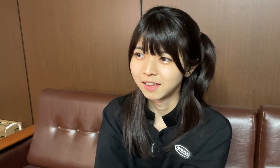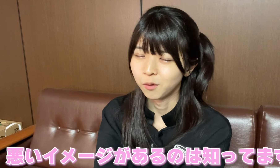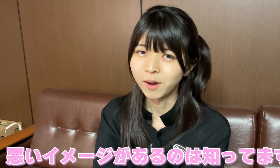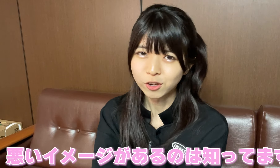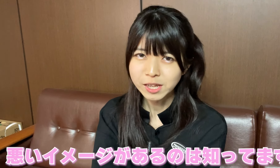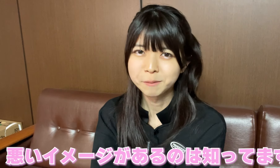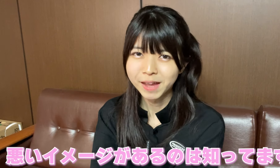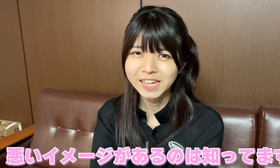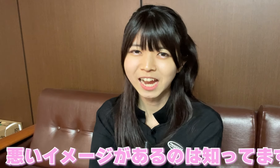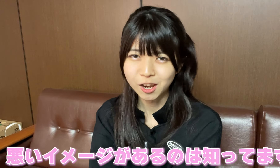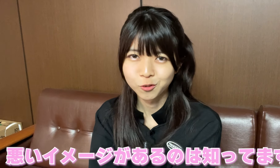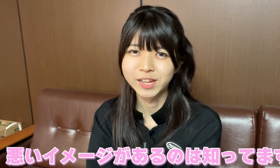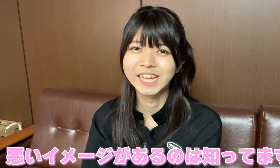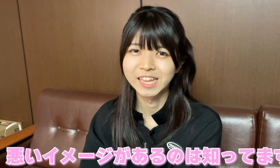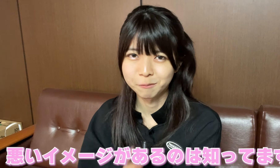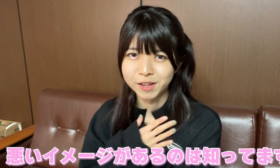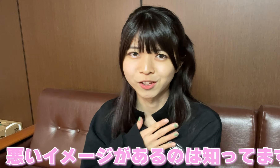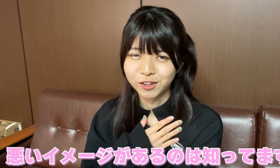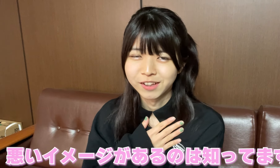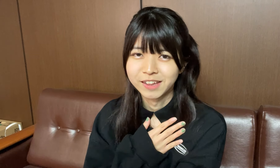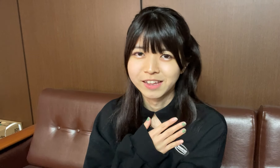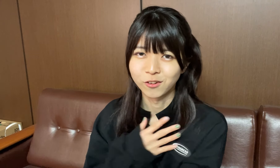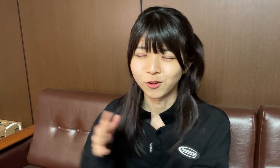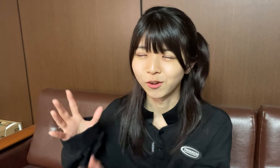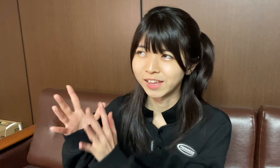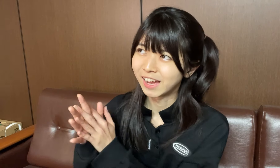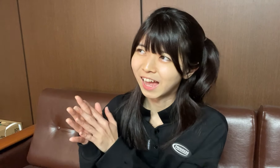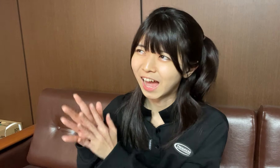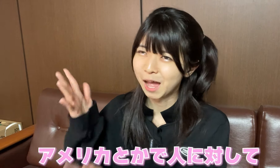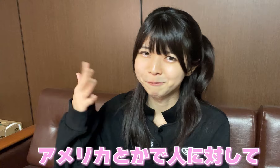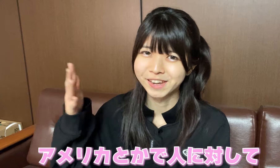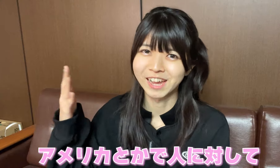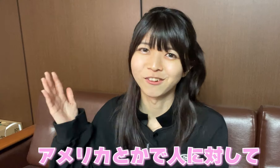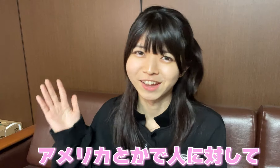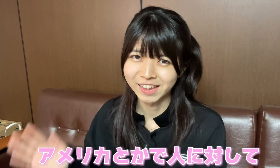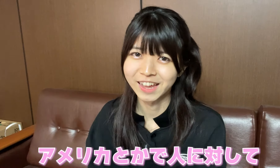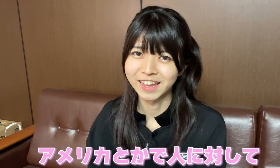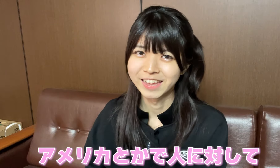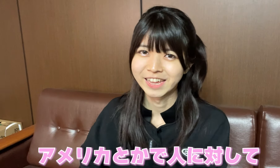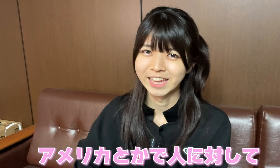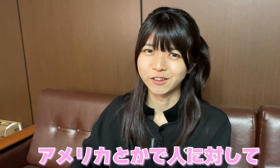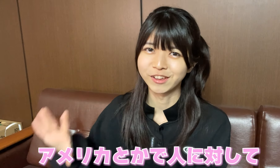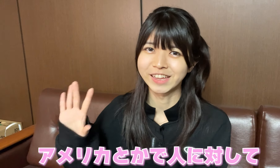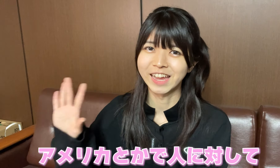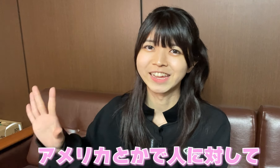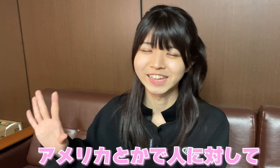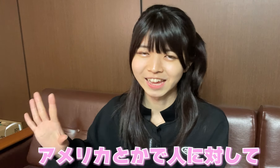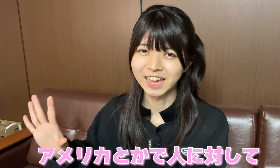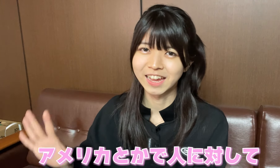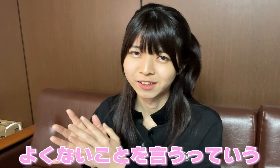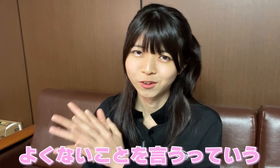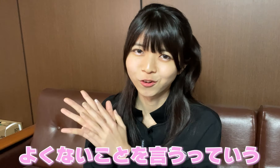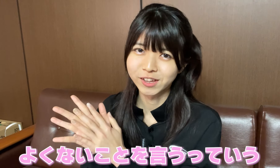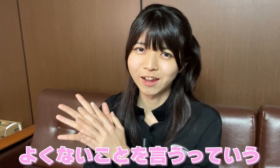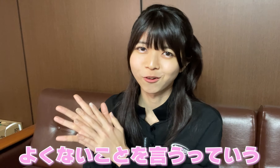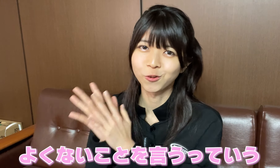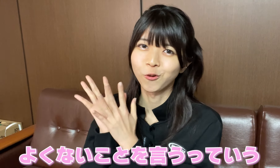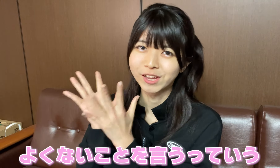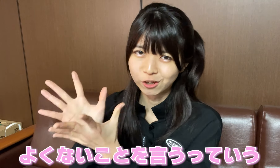悪いイメージがあるのは知ってます。そのなんかアメリカとかで人に対して良くないことを言うっ